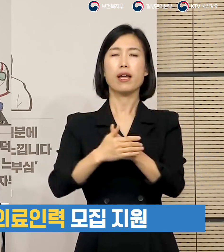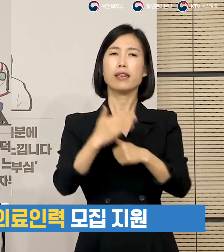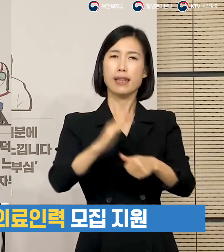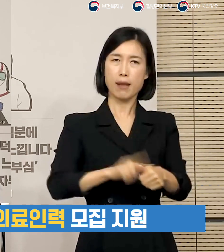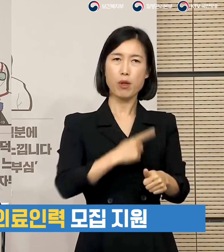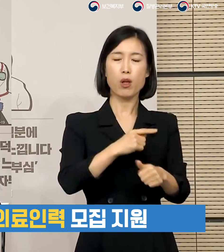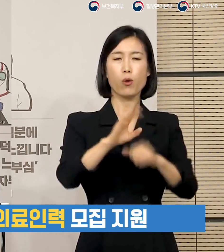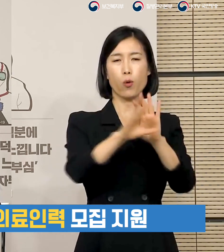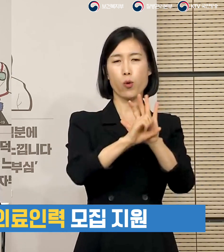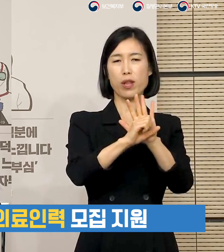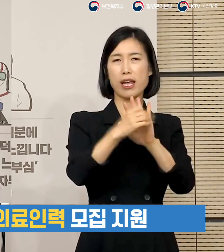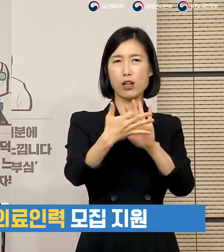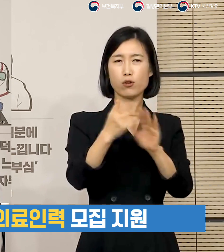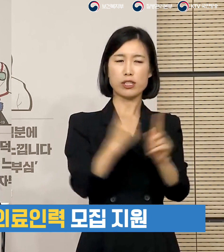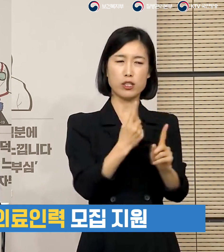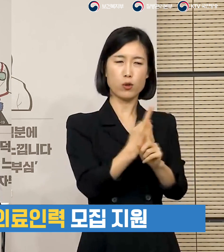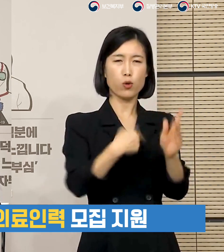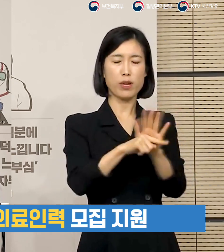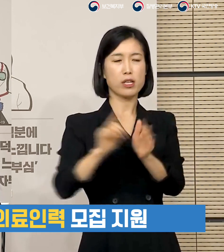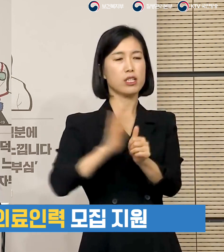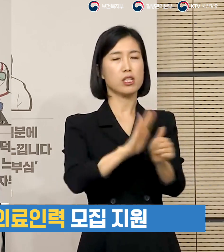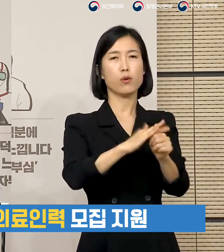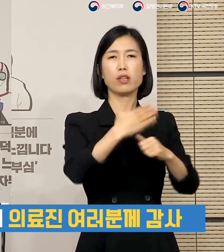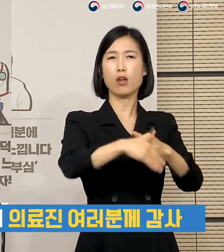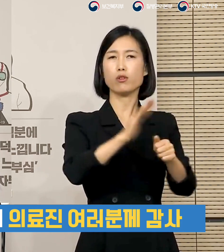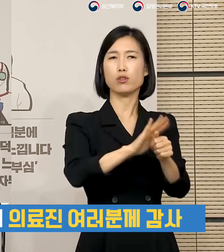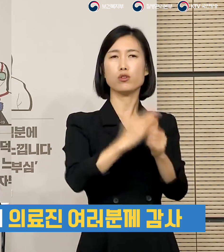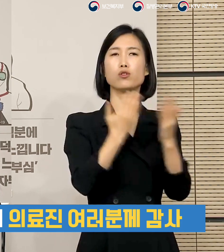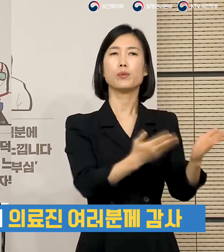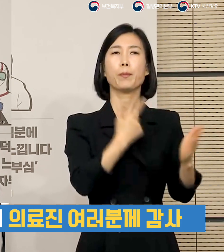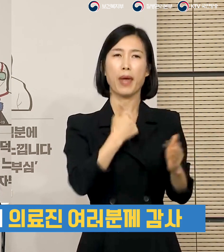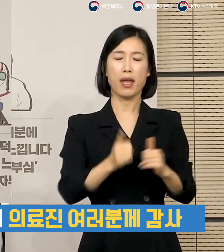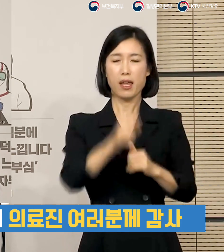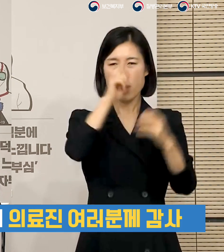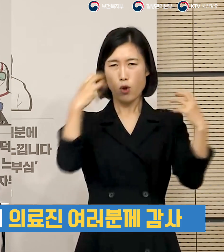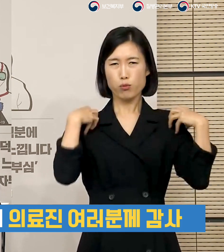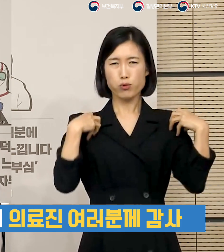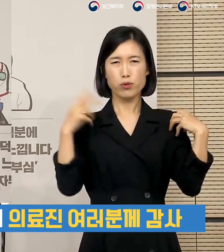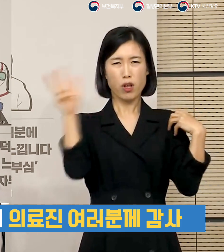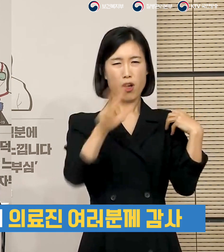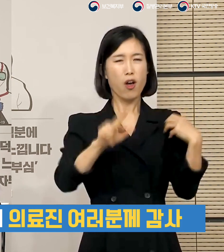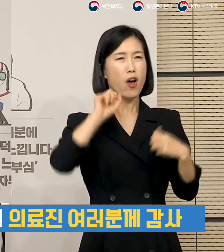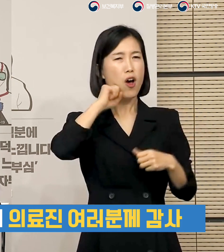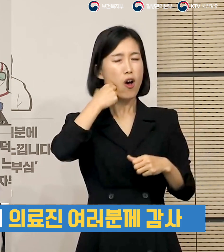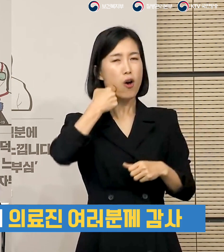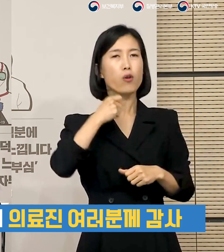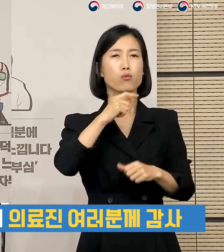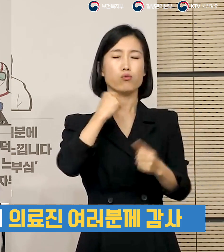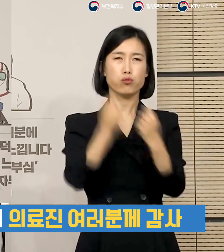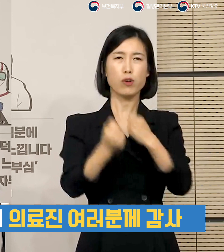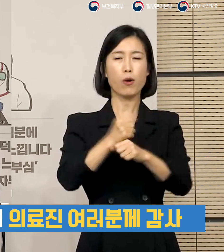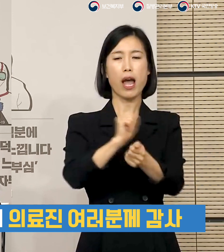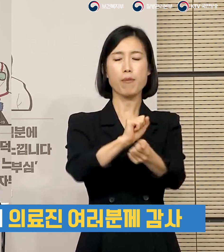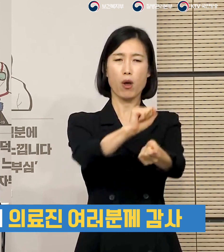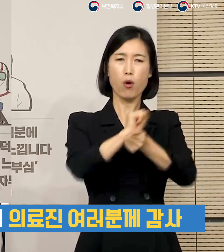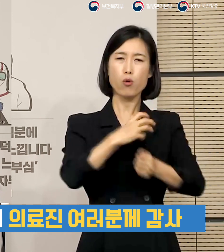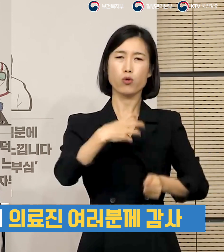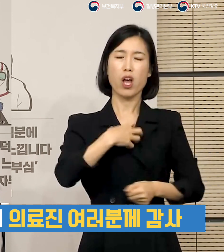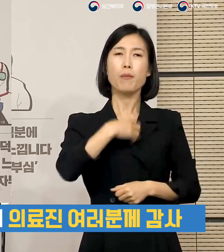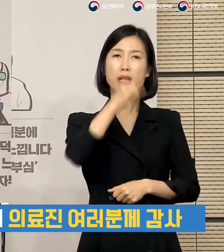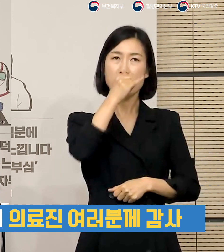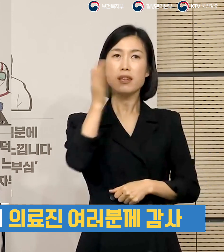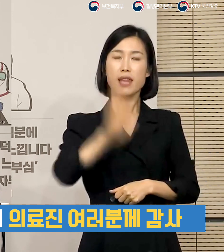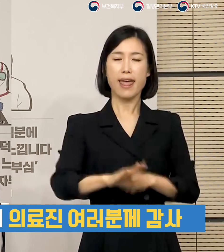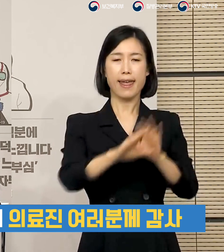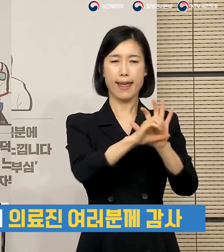코로나19의 진단과 치료를 이어나갈 수 있었습니다. 전 국가적 어려운 시기에도 감염 위험을 무릅쓰고